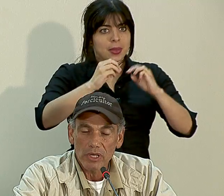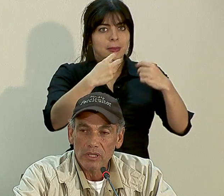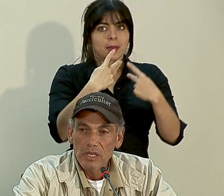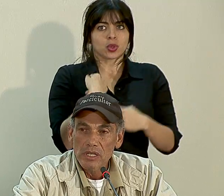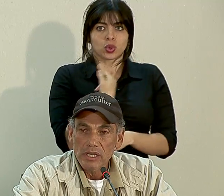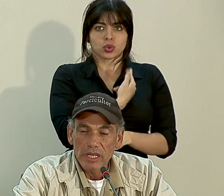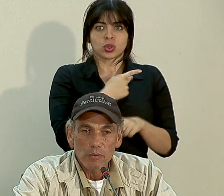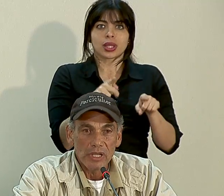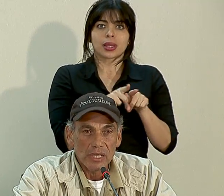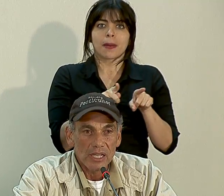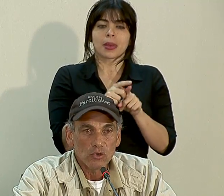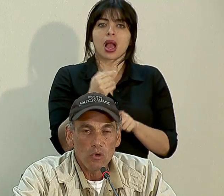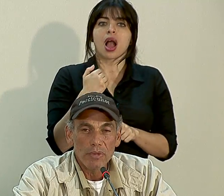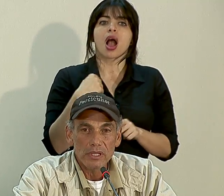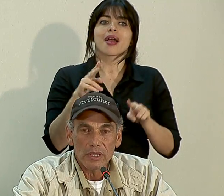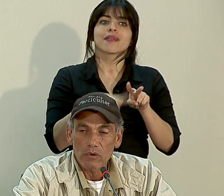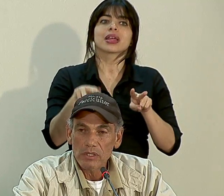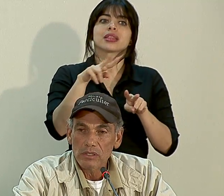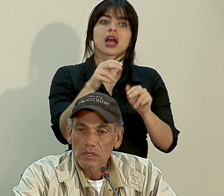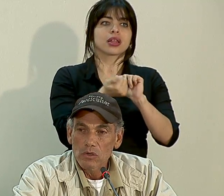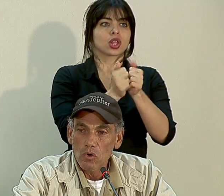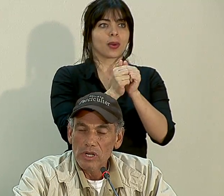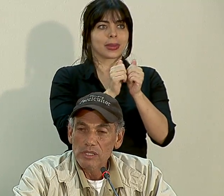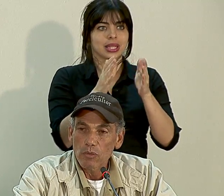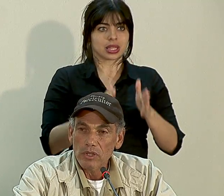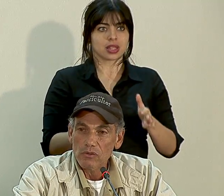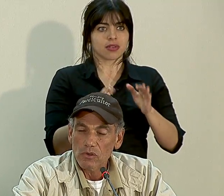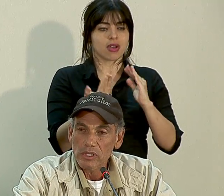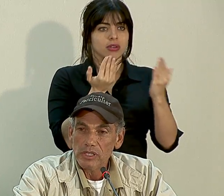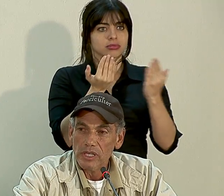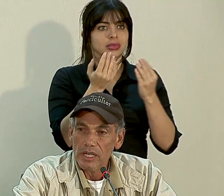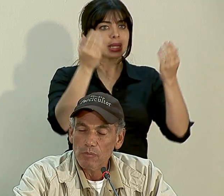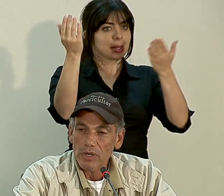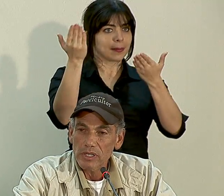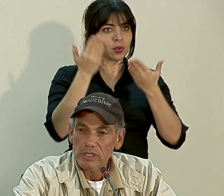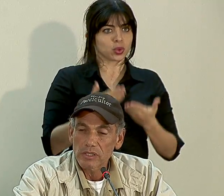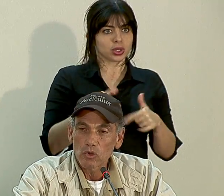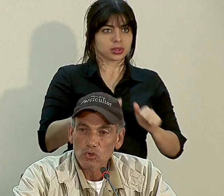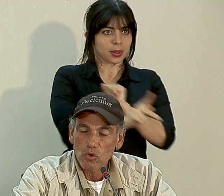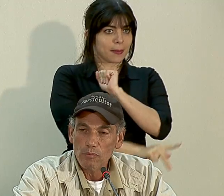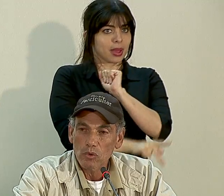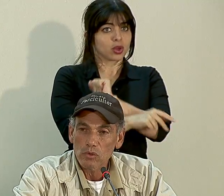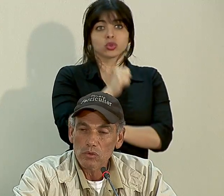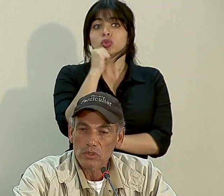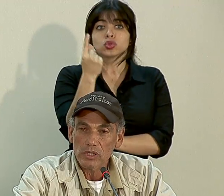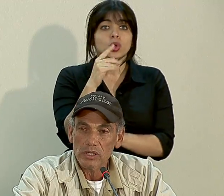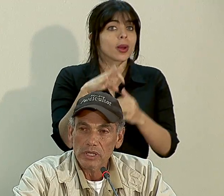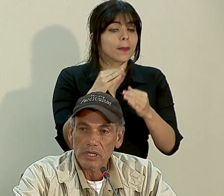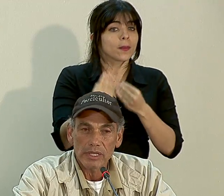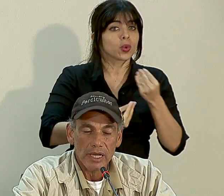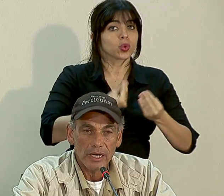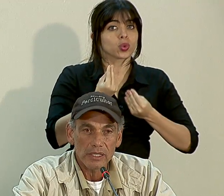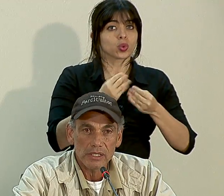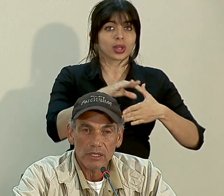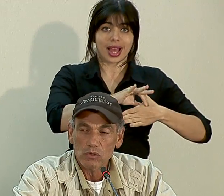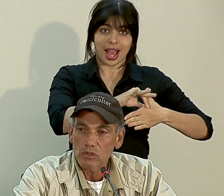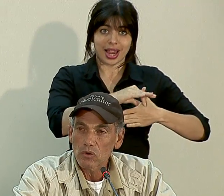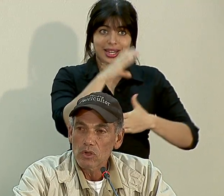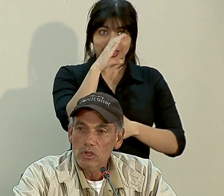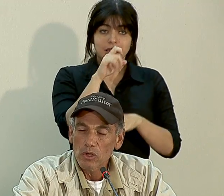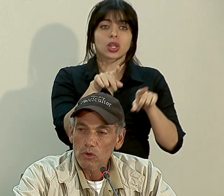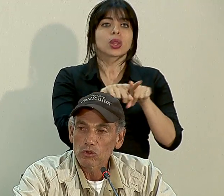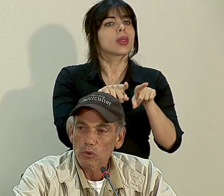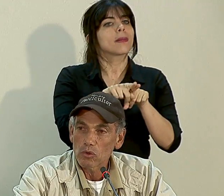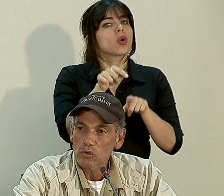permita también tener ventajas competitivas con las importaciones que se dan al país, no solo de productos de carne de cerdo,